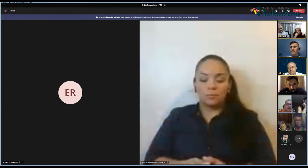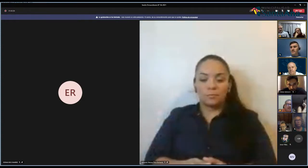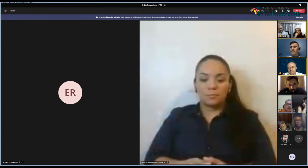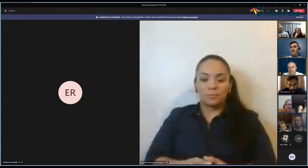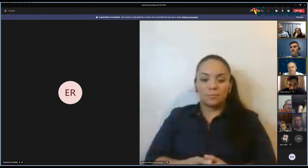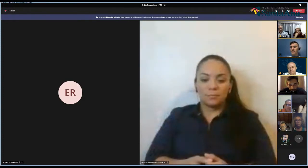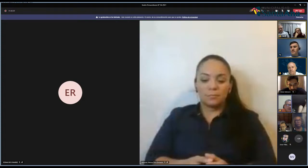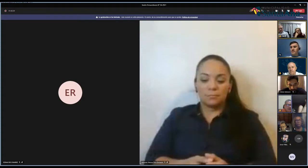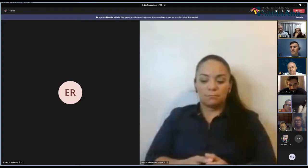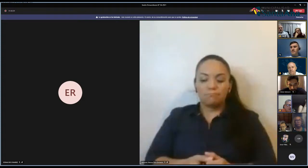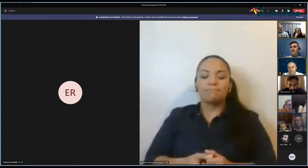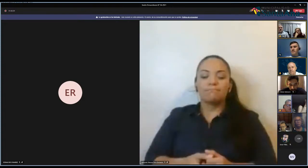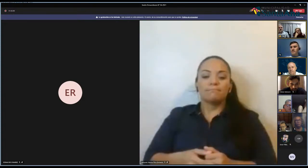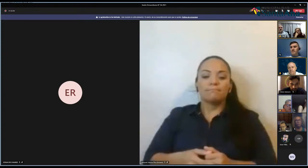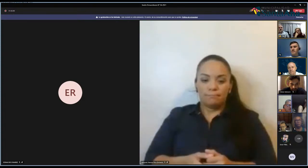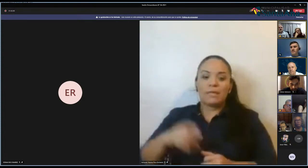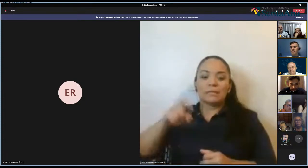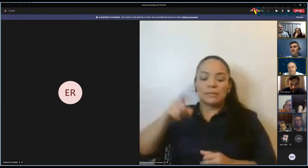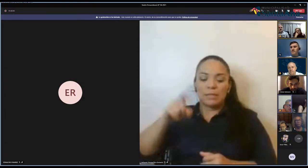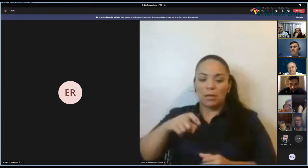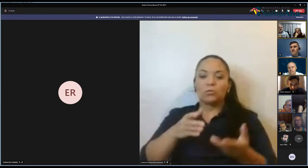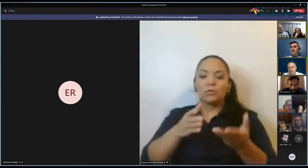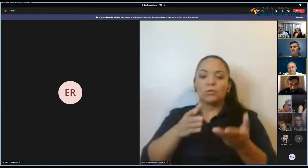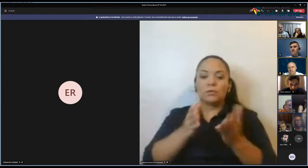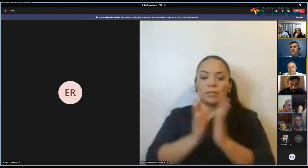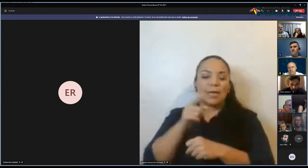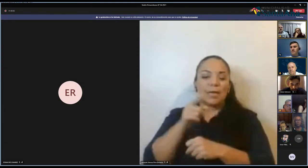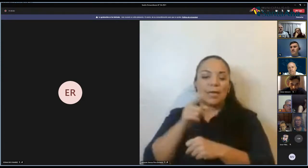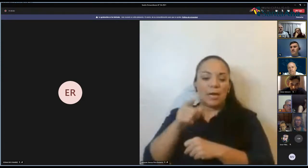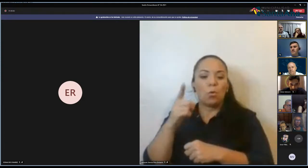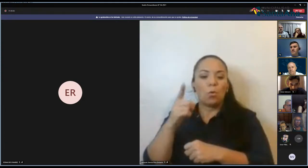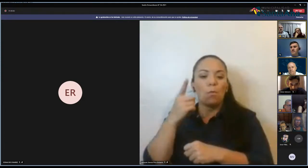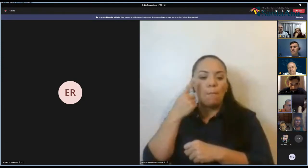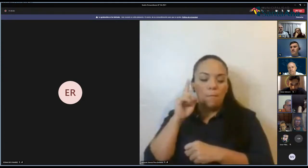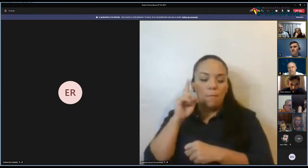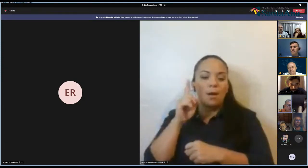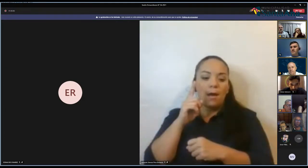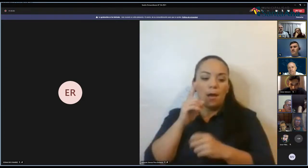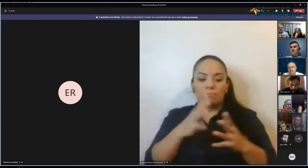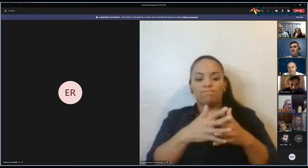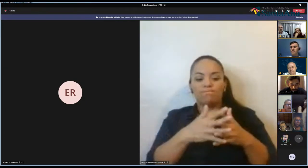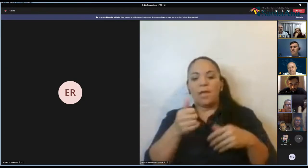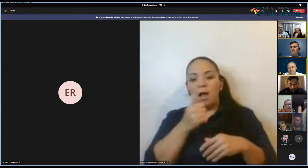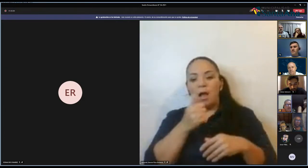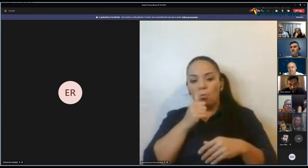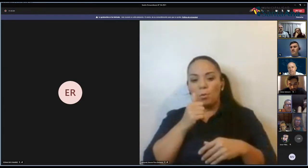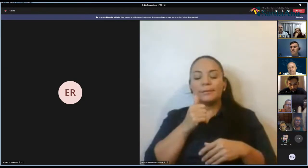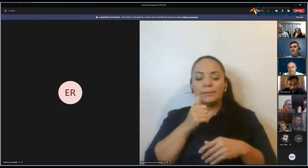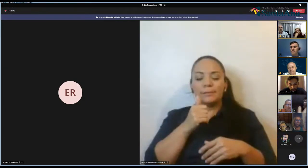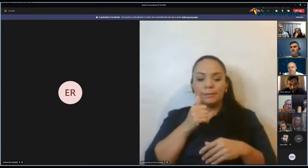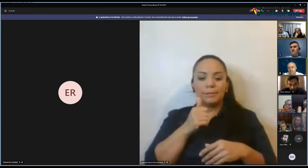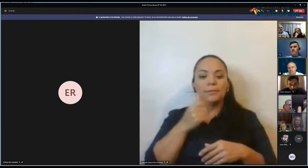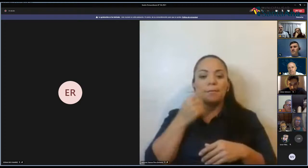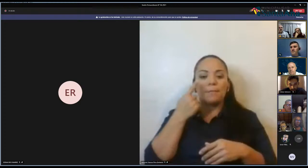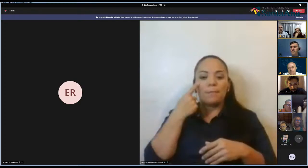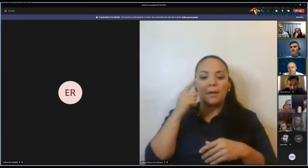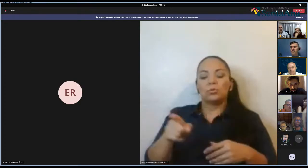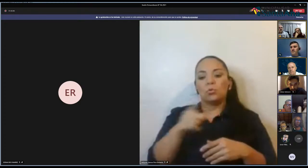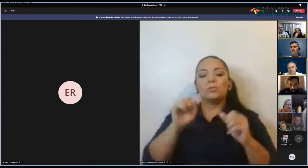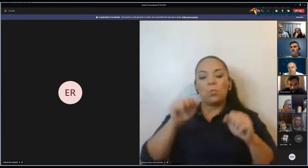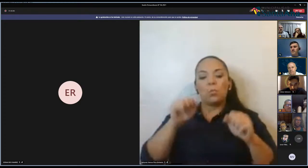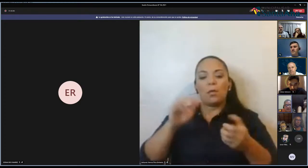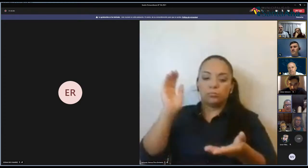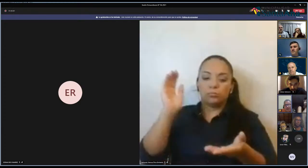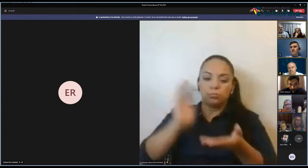necesariamente es solicitado que se hiciera eso para hacer retención de aguas como una medida para que para que ustedes puedan minimizar el problema